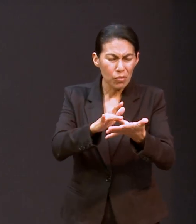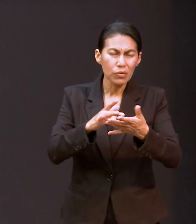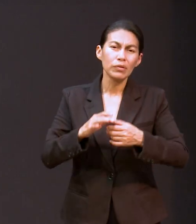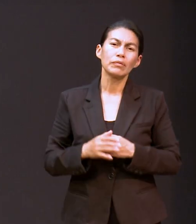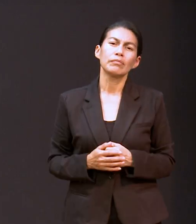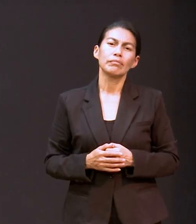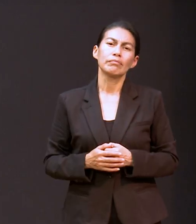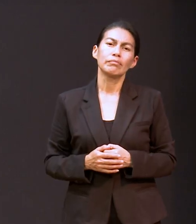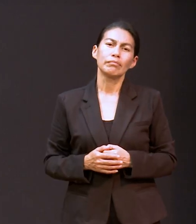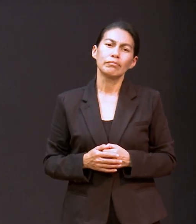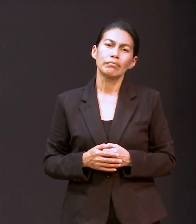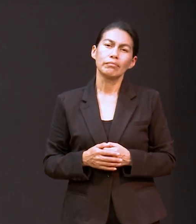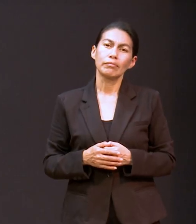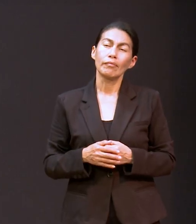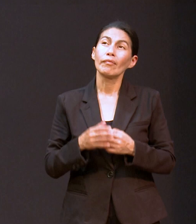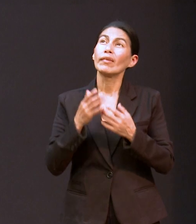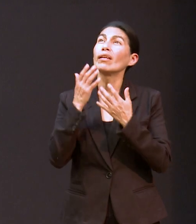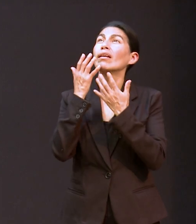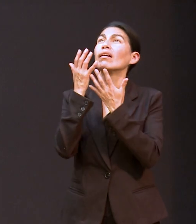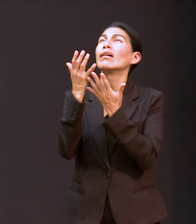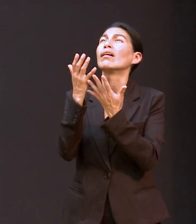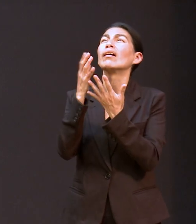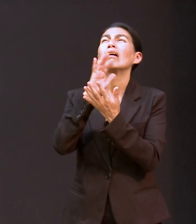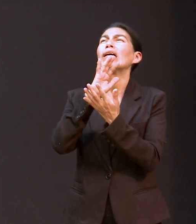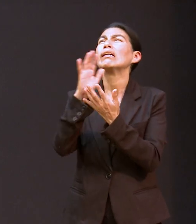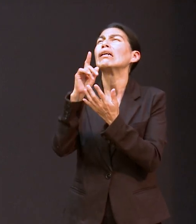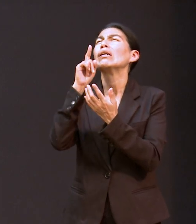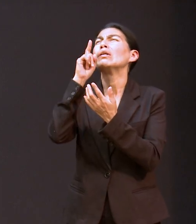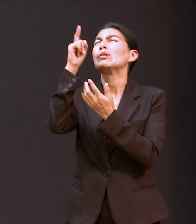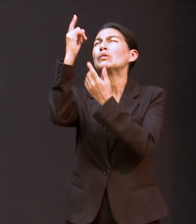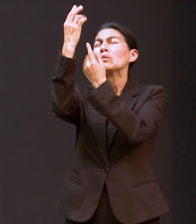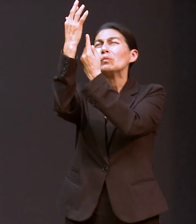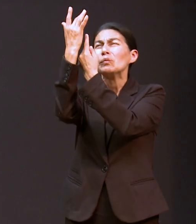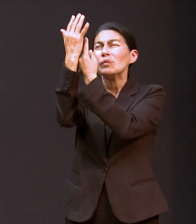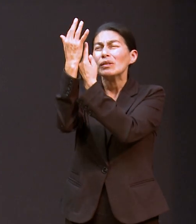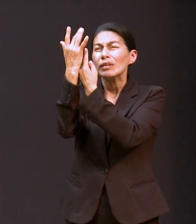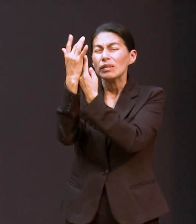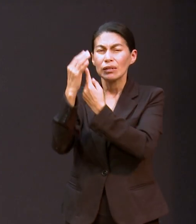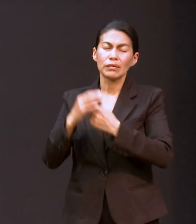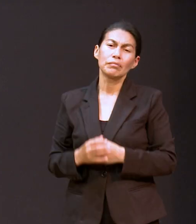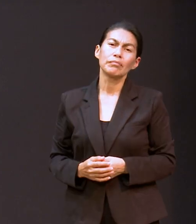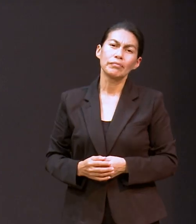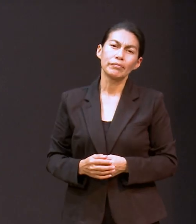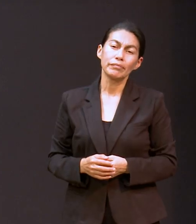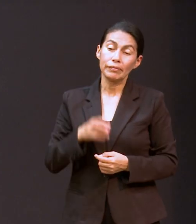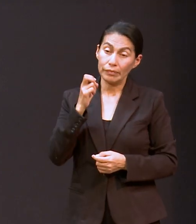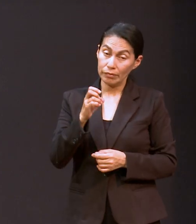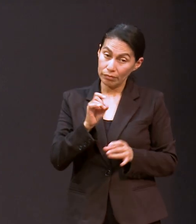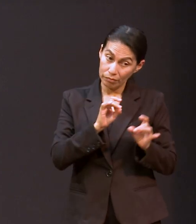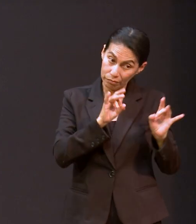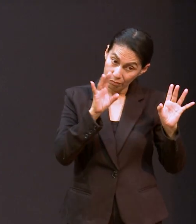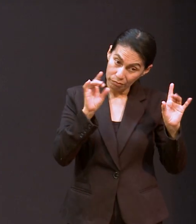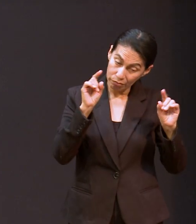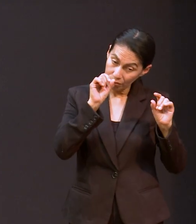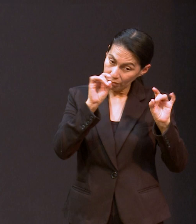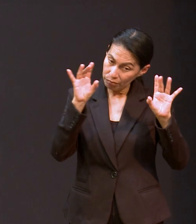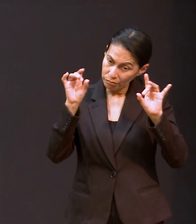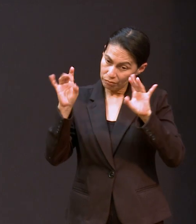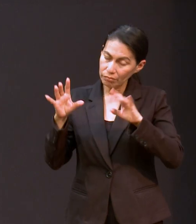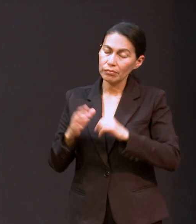vamos deseando su pronta Avenida porque son señales de su venida